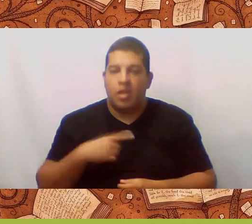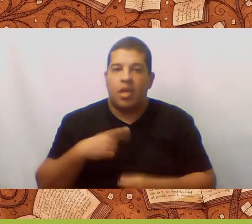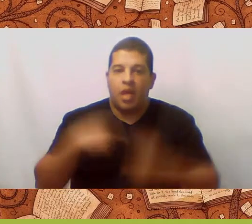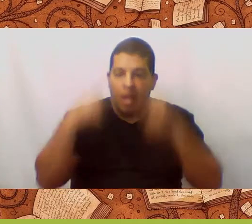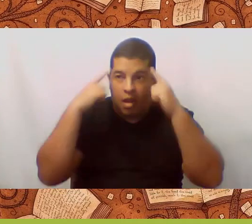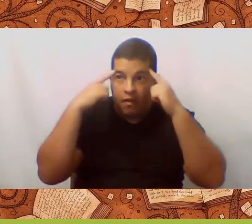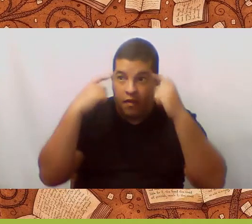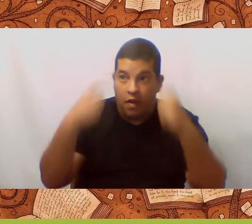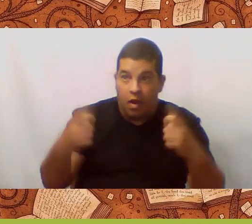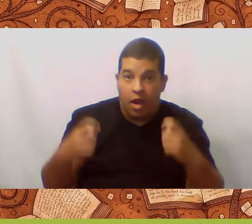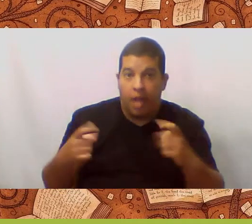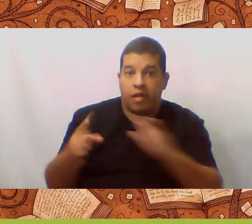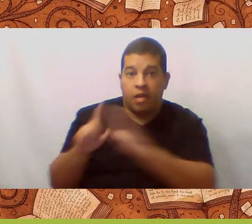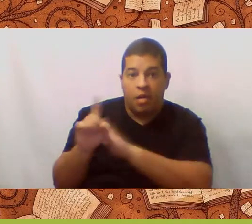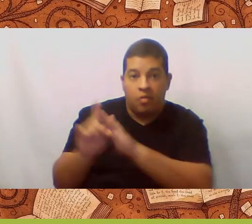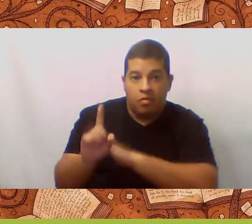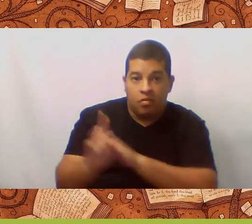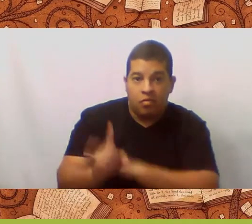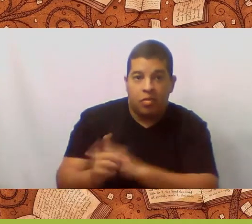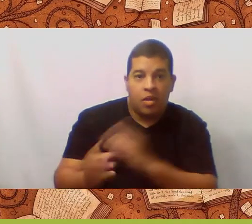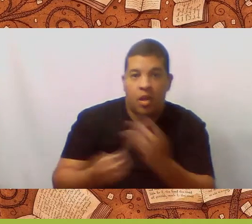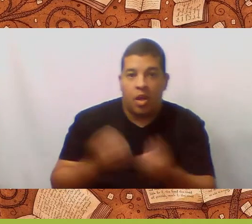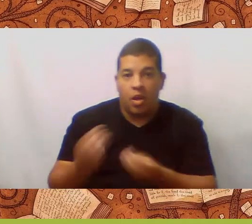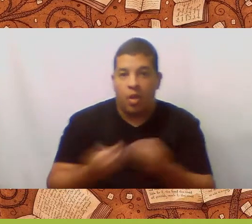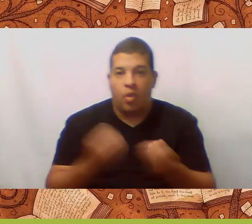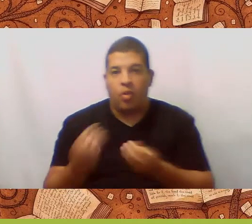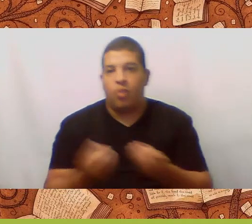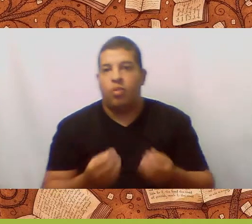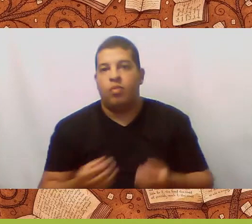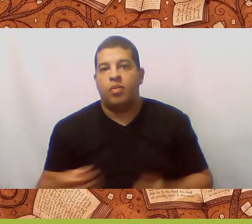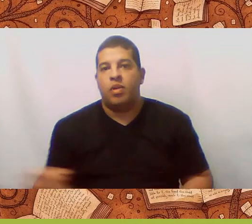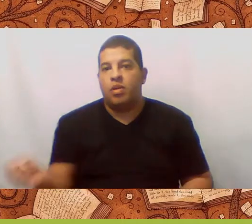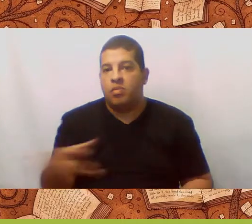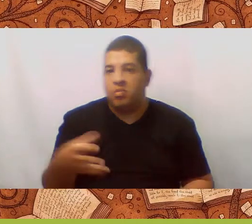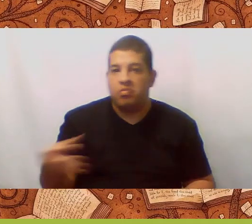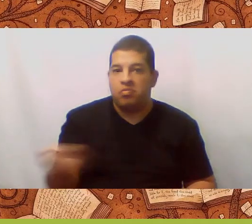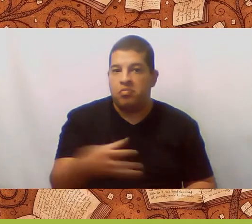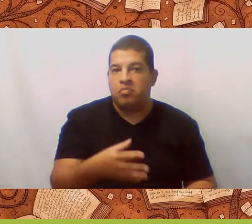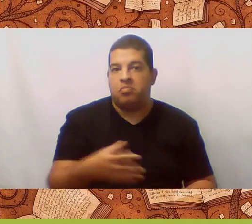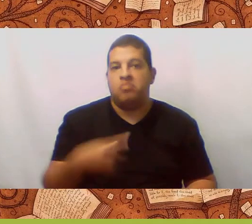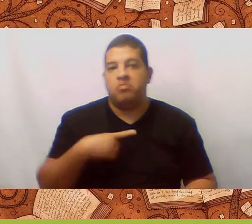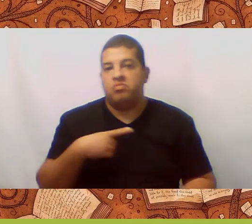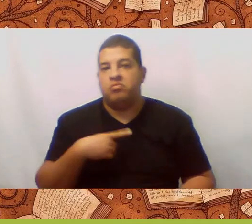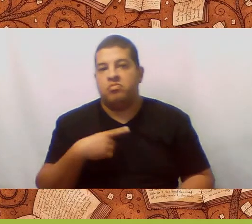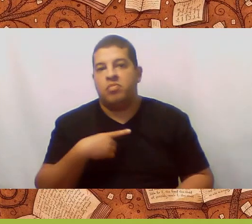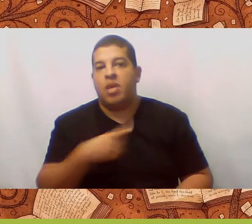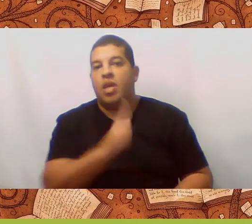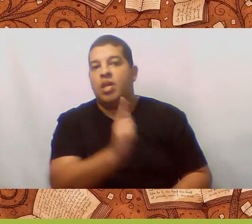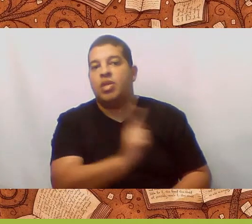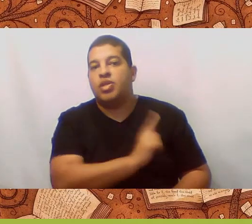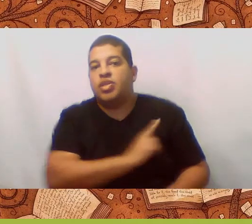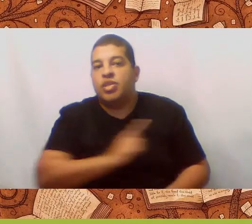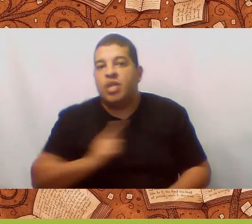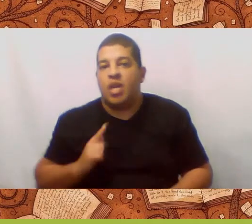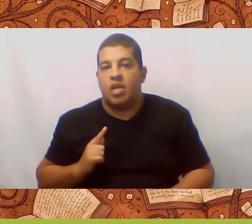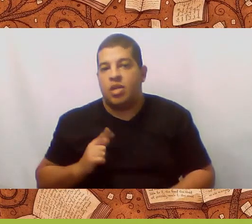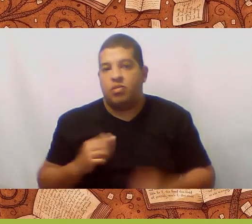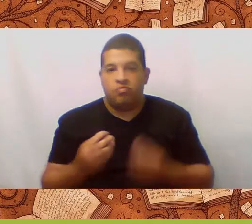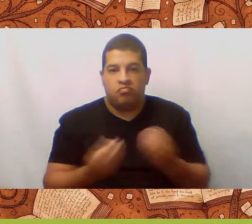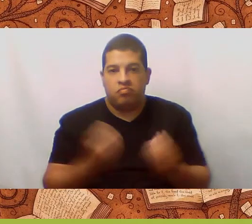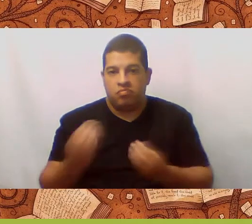Eu estava fazendo um lapso aqui, Hierarquias na Atualidade, né? De gênero, na medida em que falar